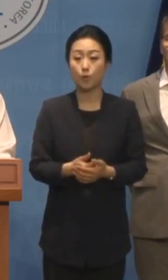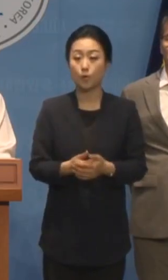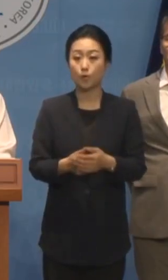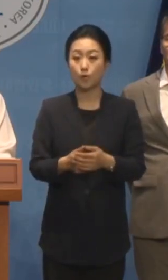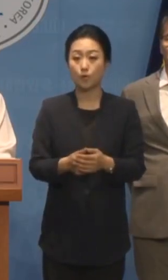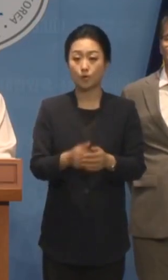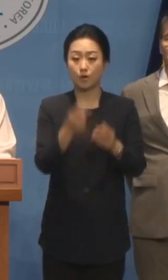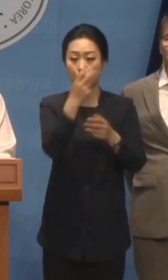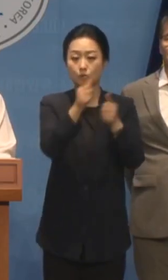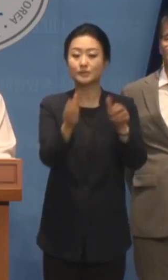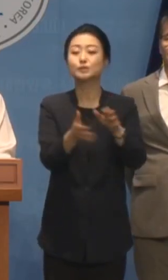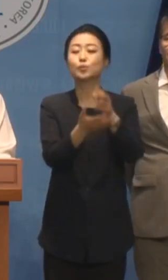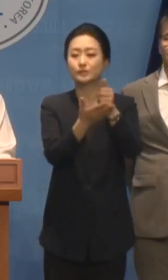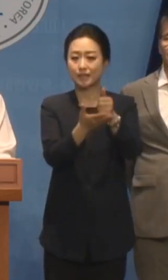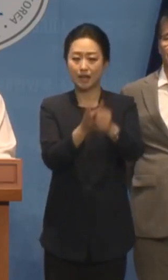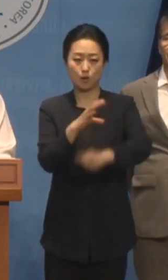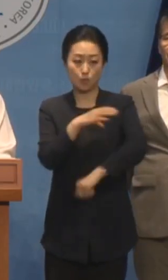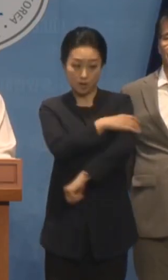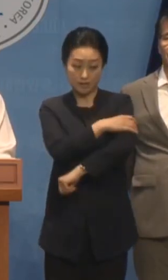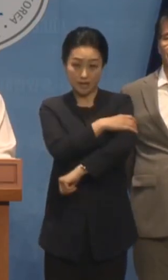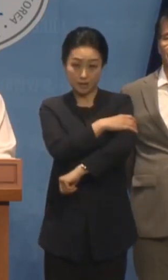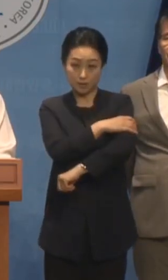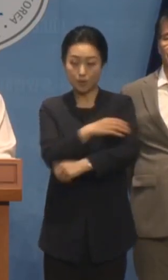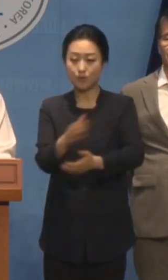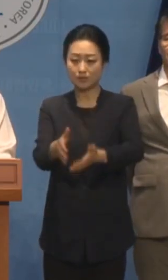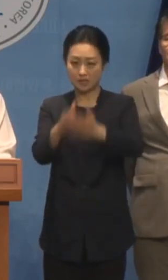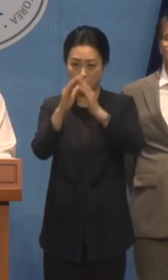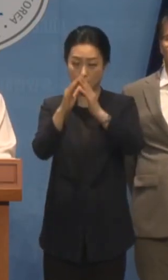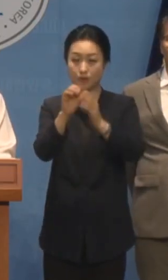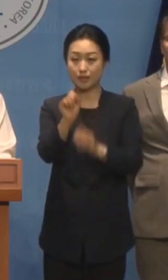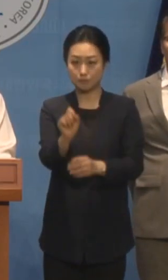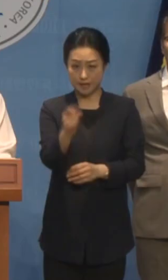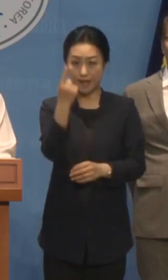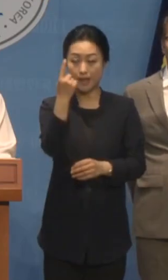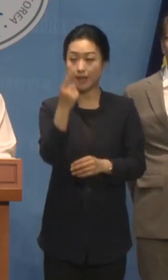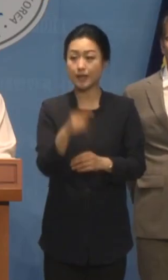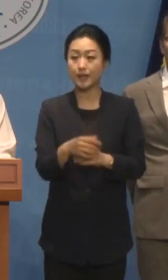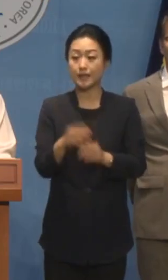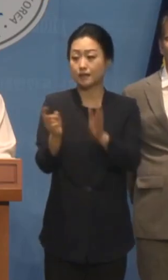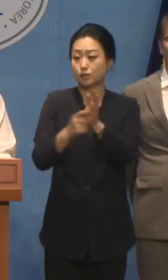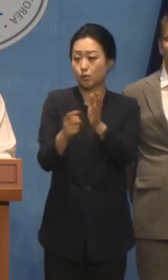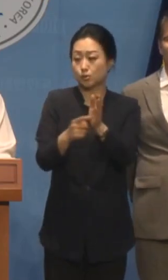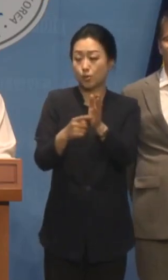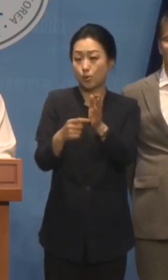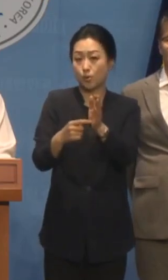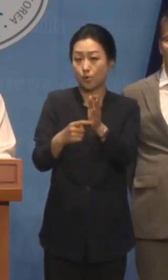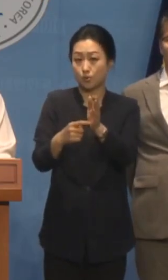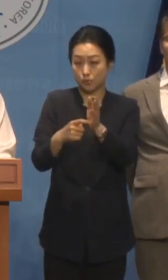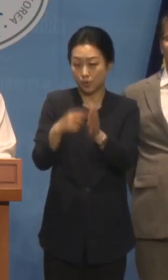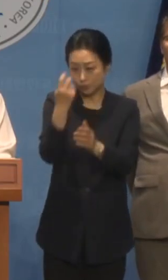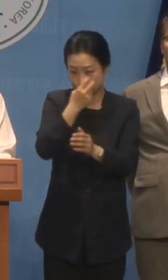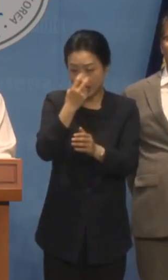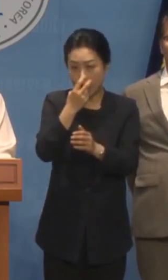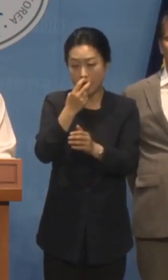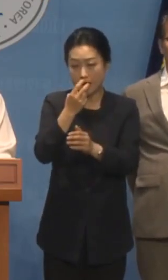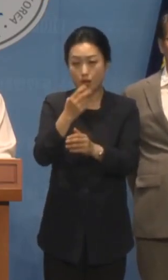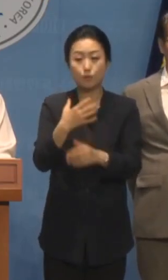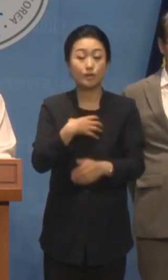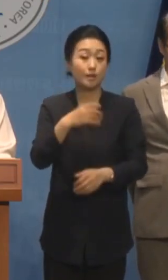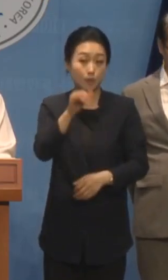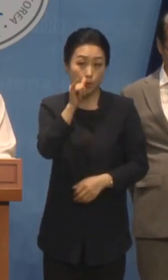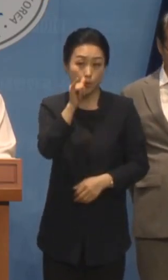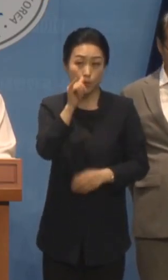이원석 검찰총장이 직권으로 심의를 하기 때문에 이게 결속 심의가 될 우려가 크다. 즉 더군다나